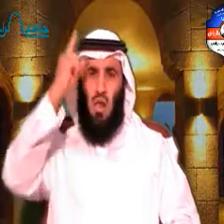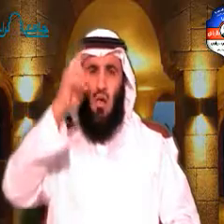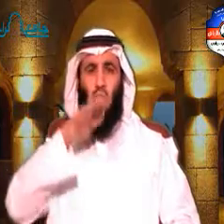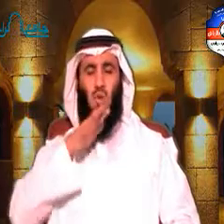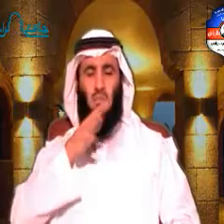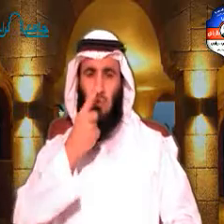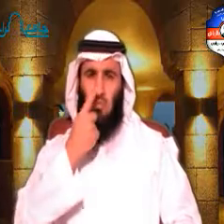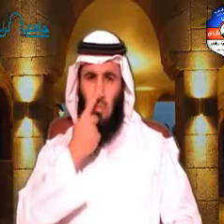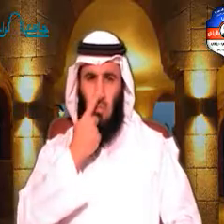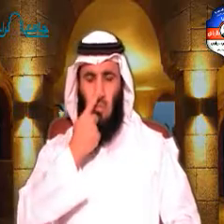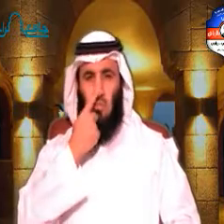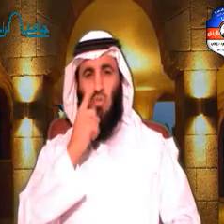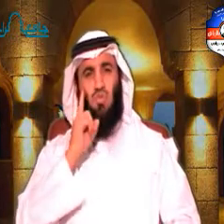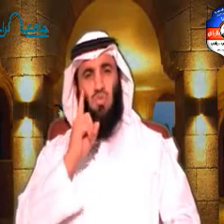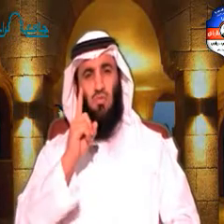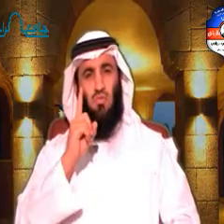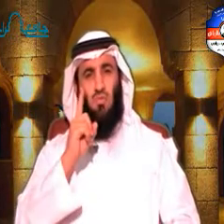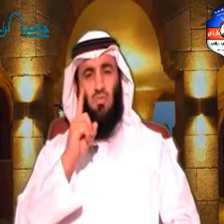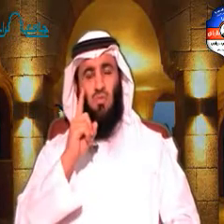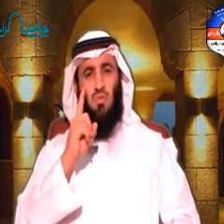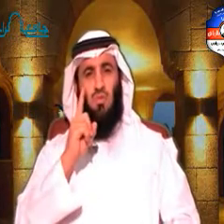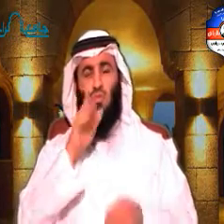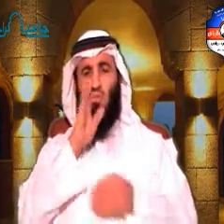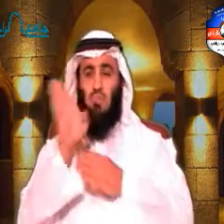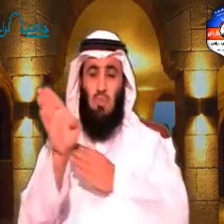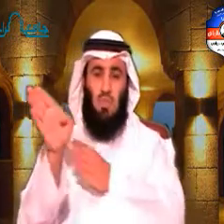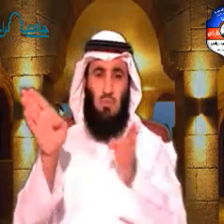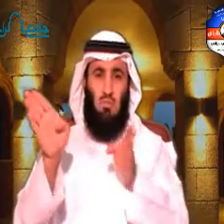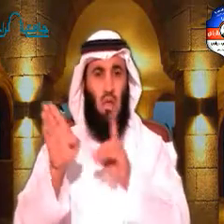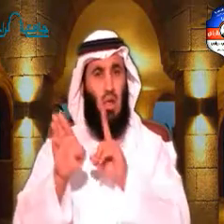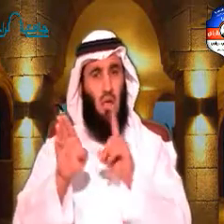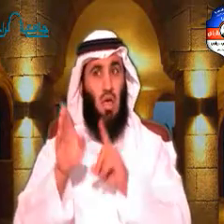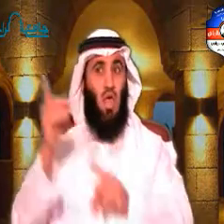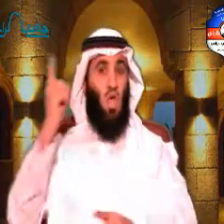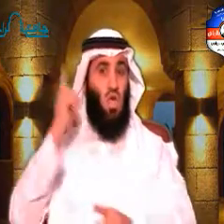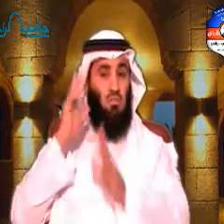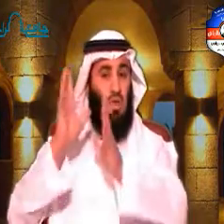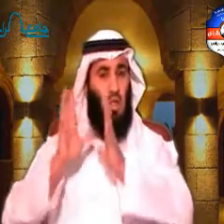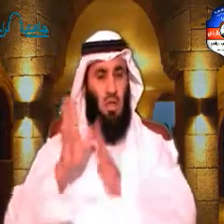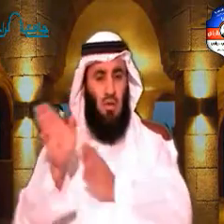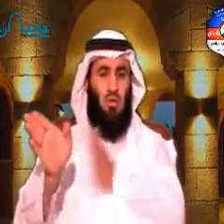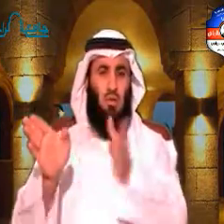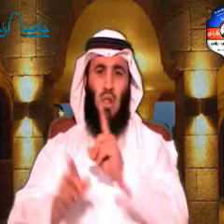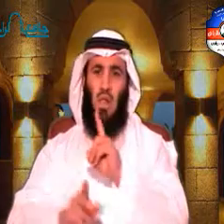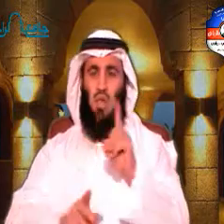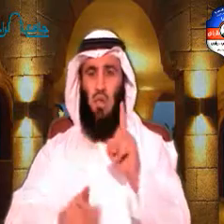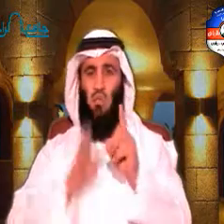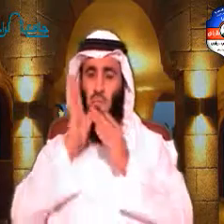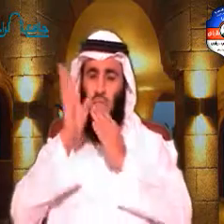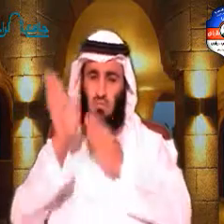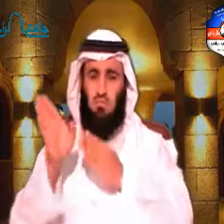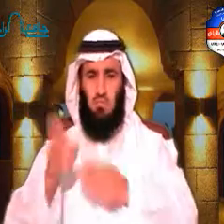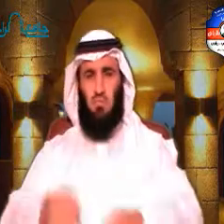ورسوله ولا تولوا عنه وأنتم تسمعون. عباد الله، مع بزوغ